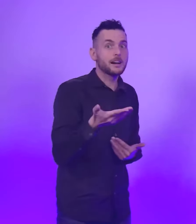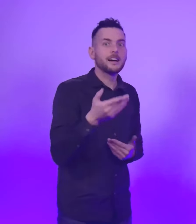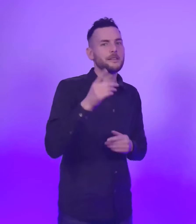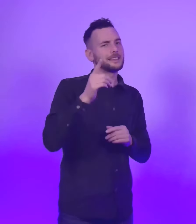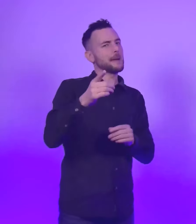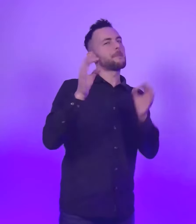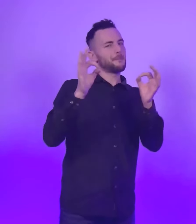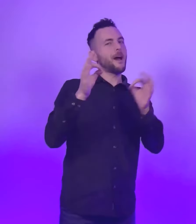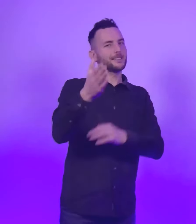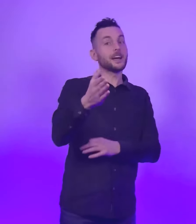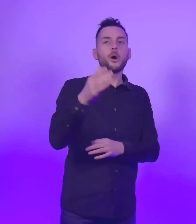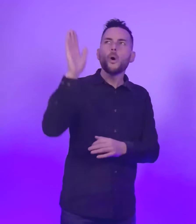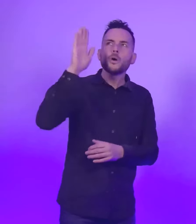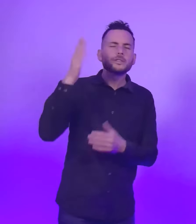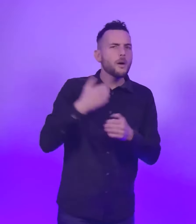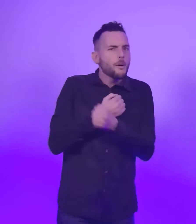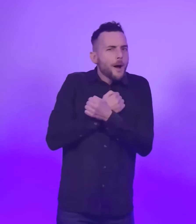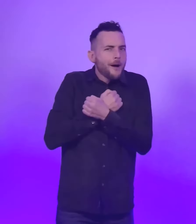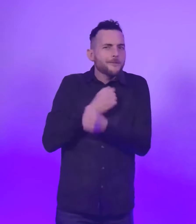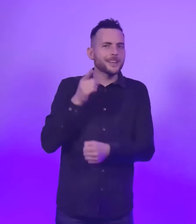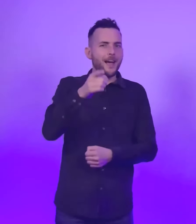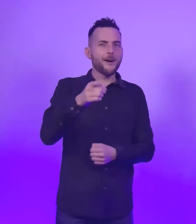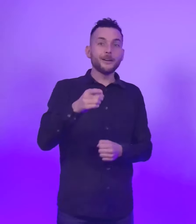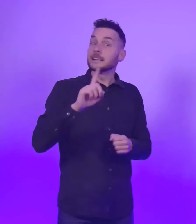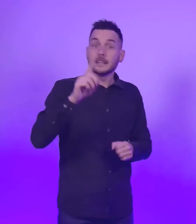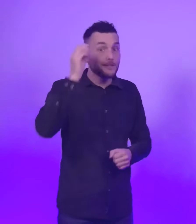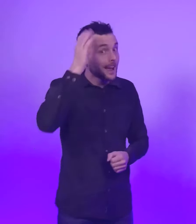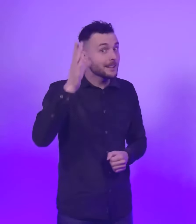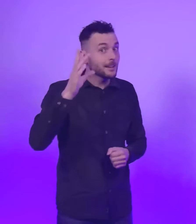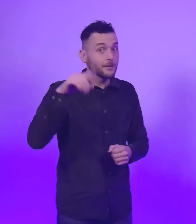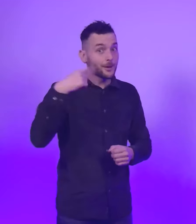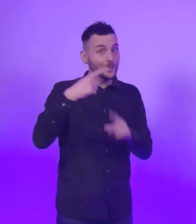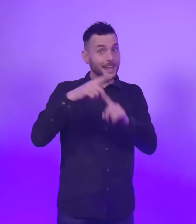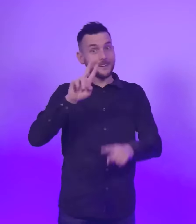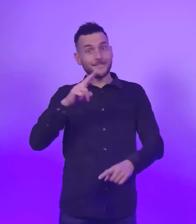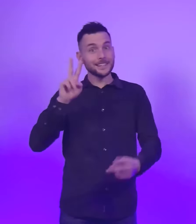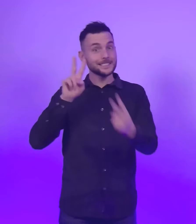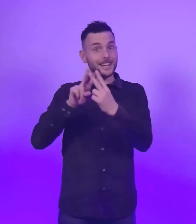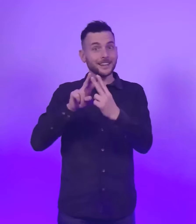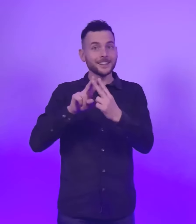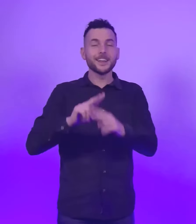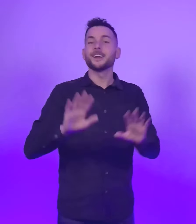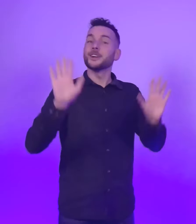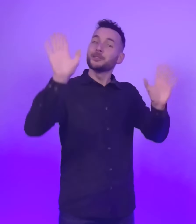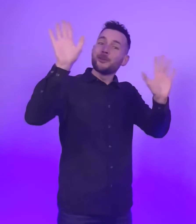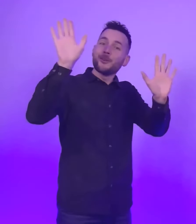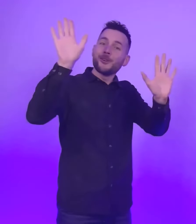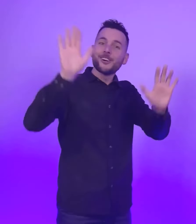zoveel van jou. Niet vergeten. Zie je de volgende keer weer? Doei!